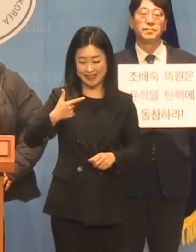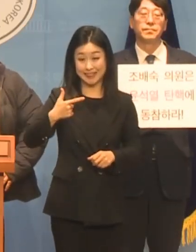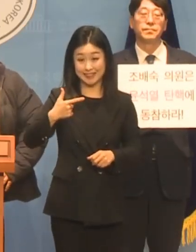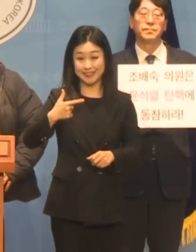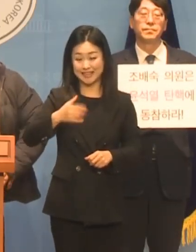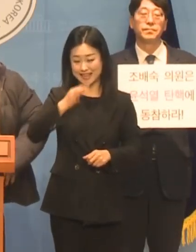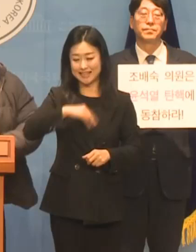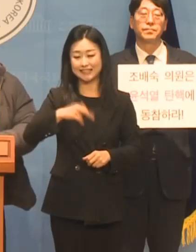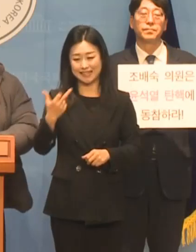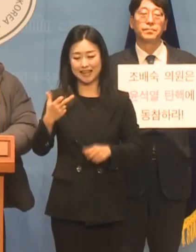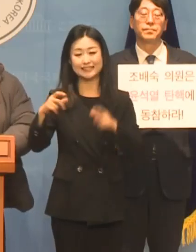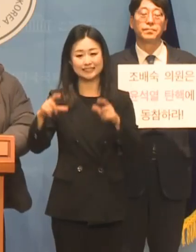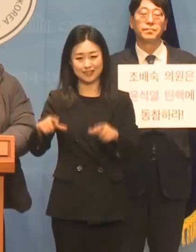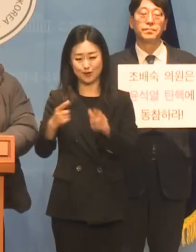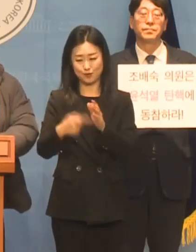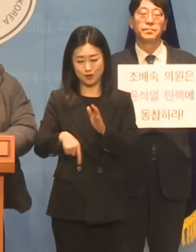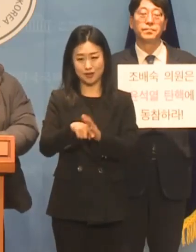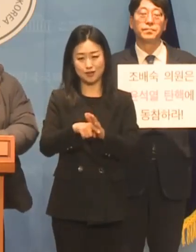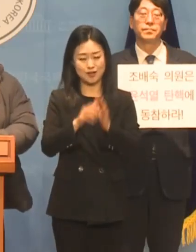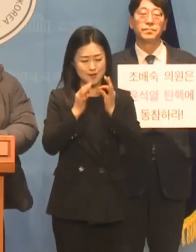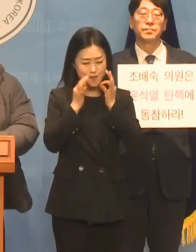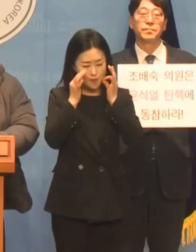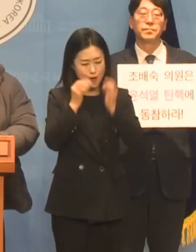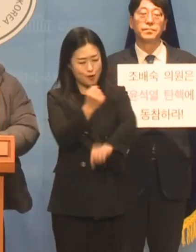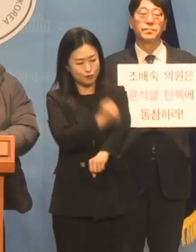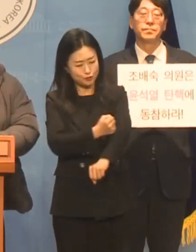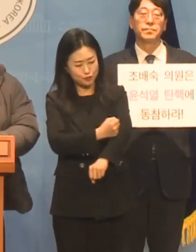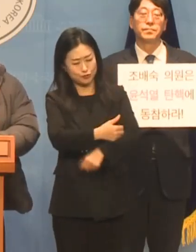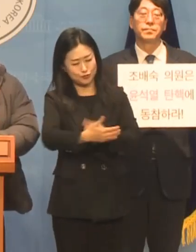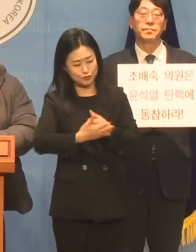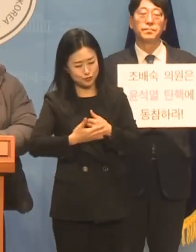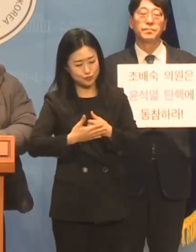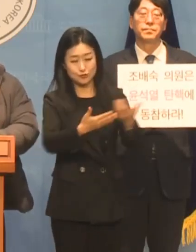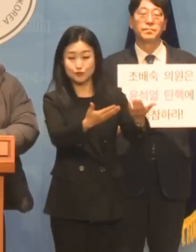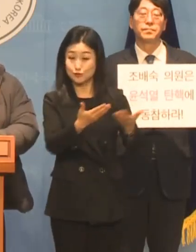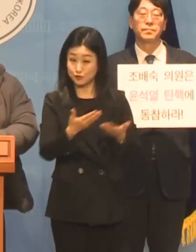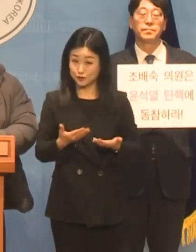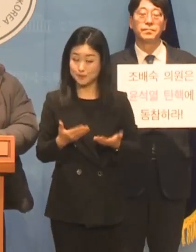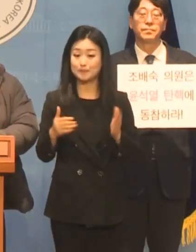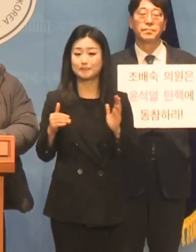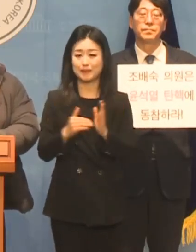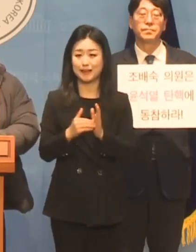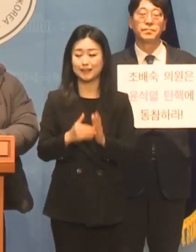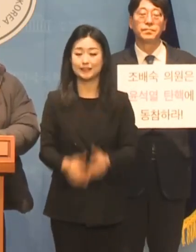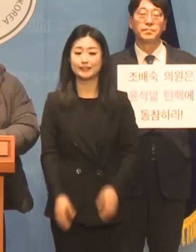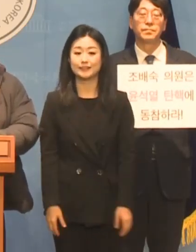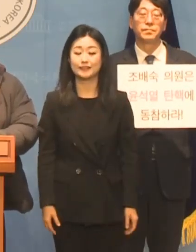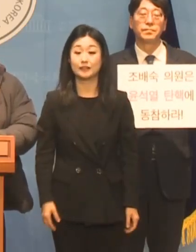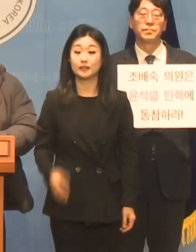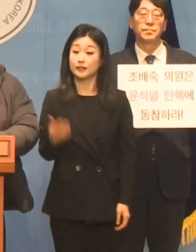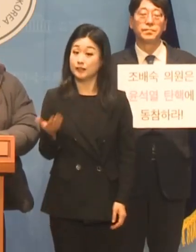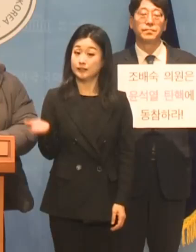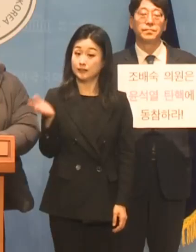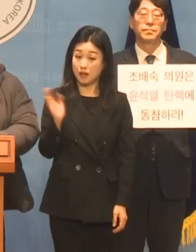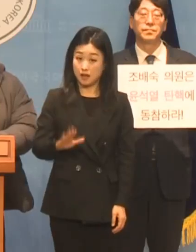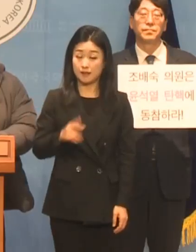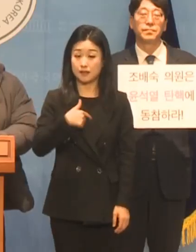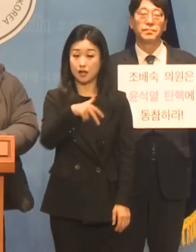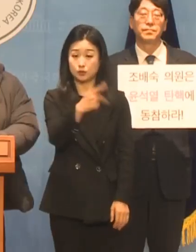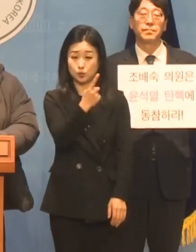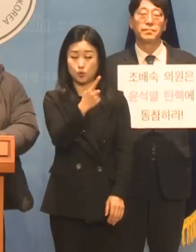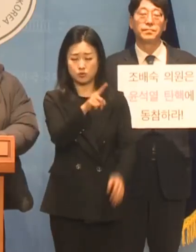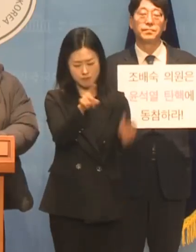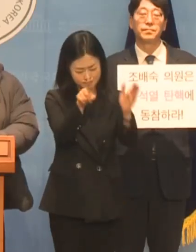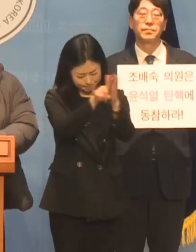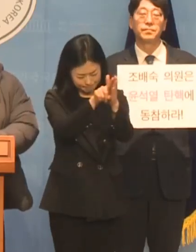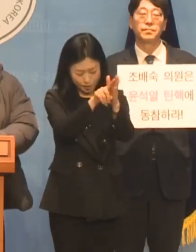익산시를 위해서 많은 노력과 수고를 경조해 주셨습니다. 그런데 그렇게 믿고 있던 조배숙